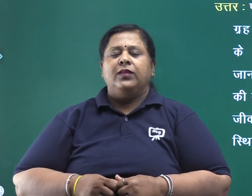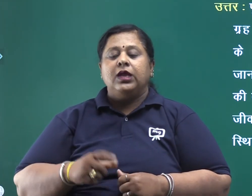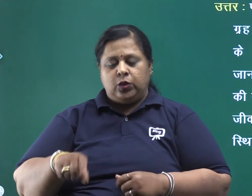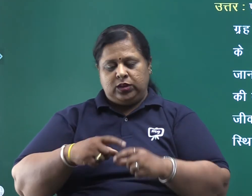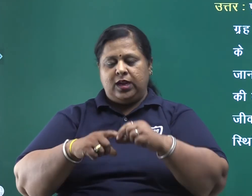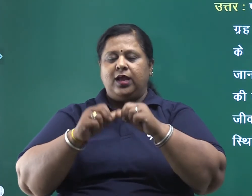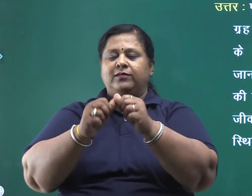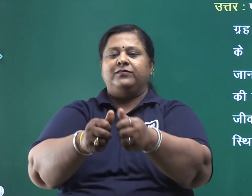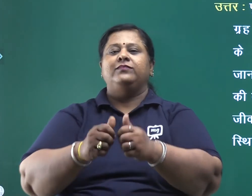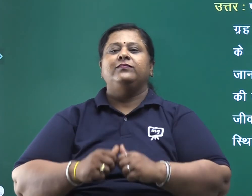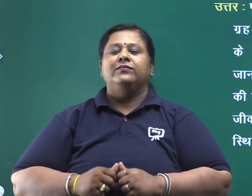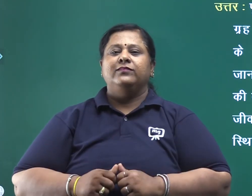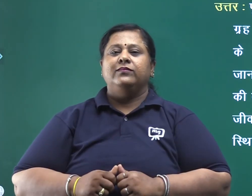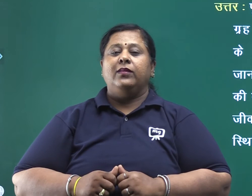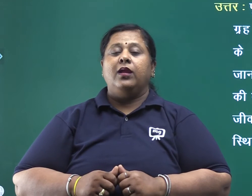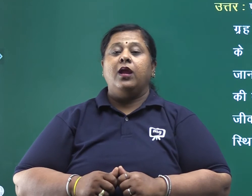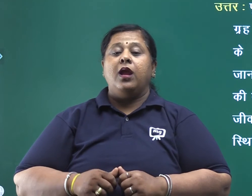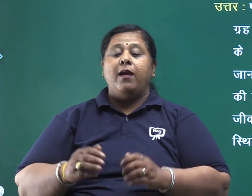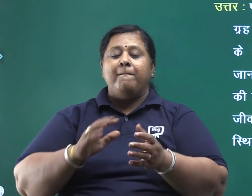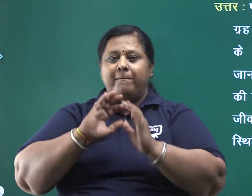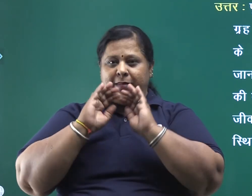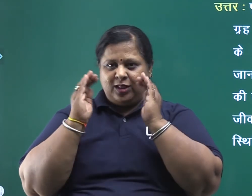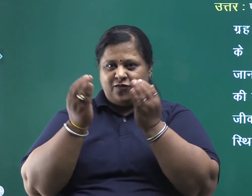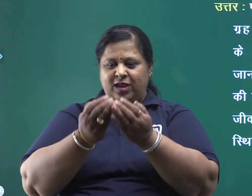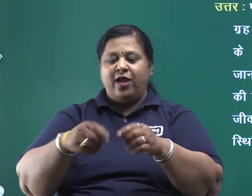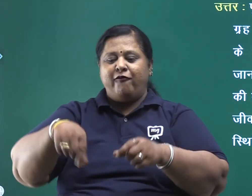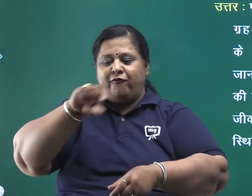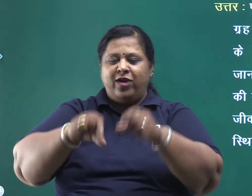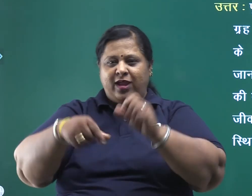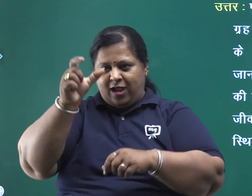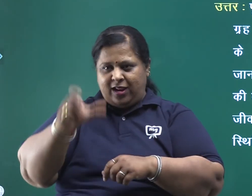उत्तर है पृथ्वी के वैज्ञानिक